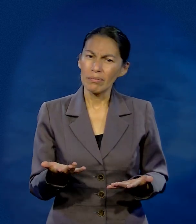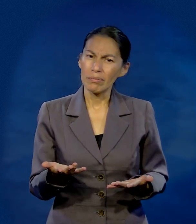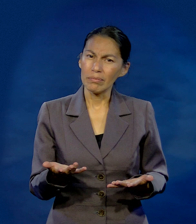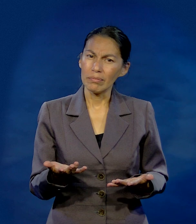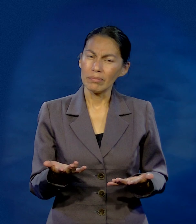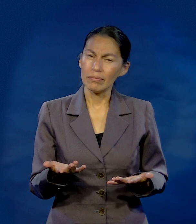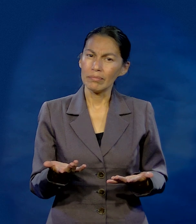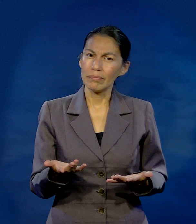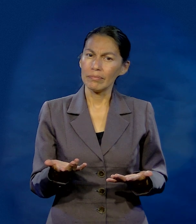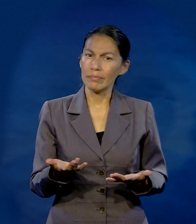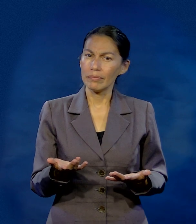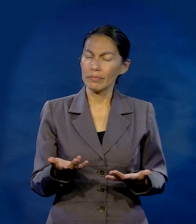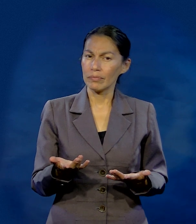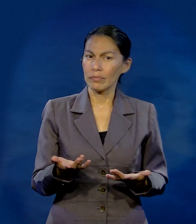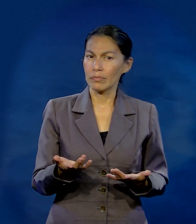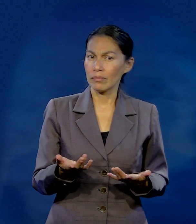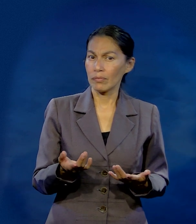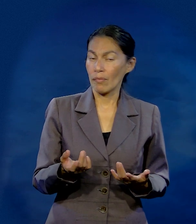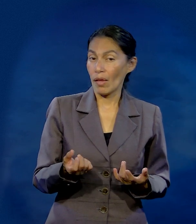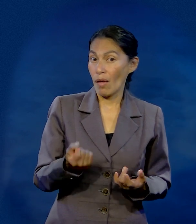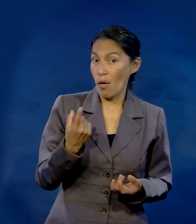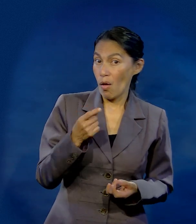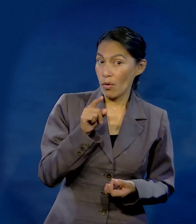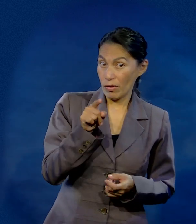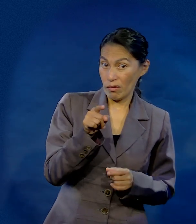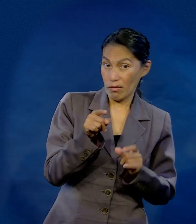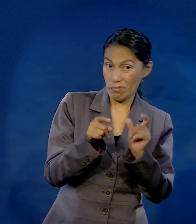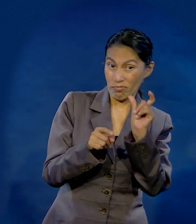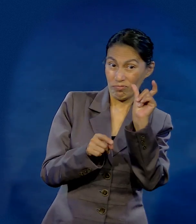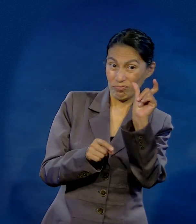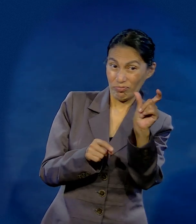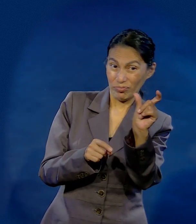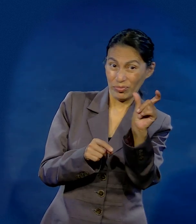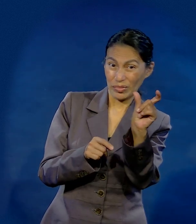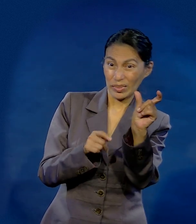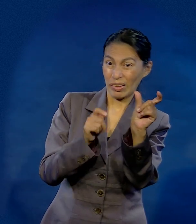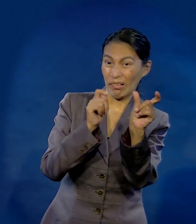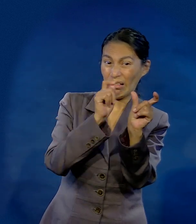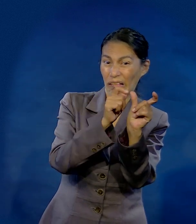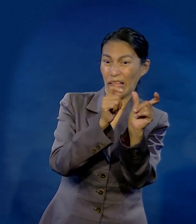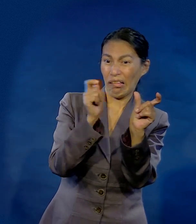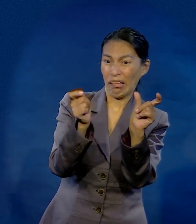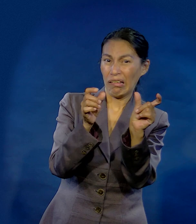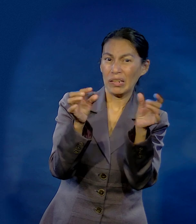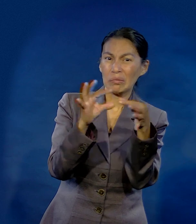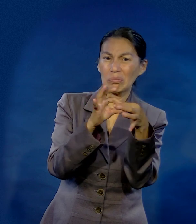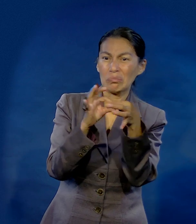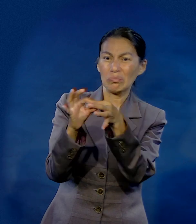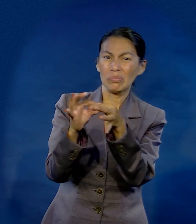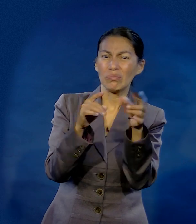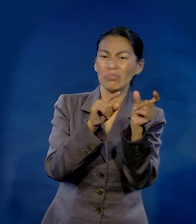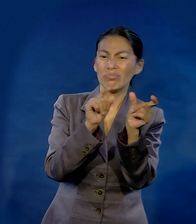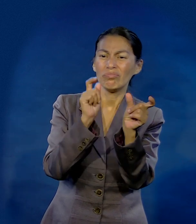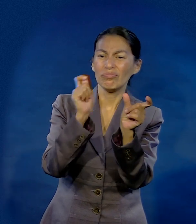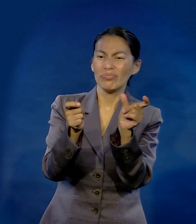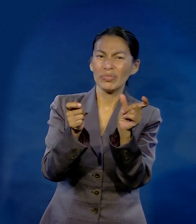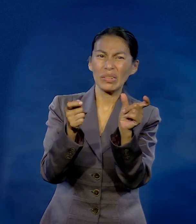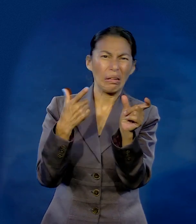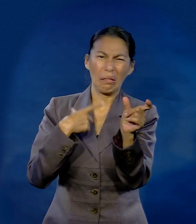Cuál es el peor adjetivo que te han dicho a ti Eso no lo digas porque a lo mejor si te afecta puede ser peligroso